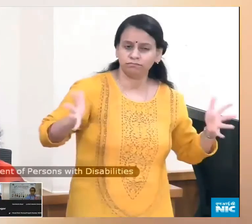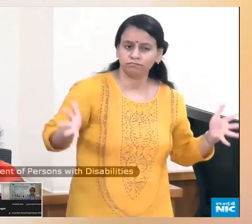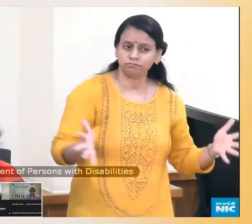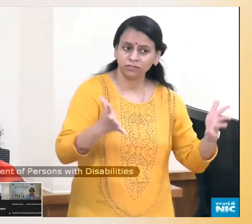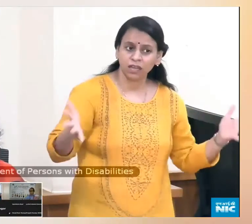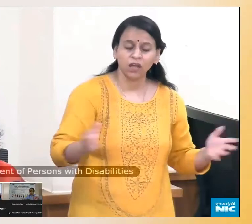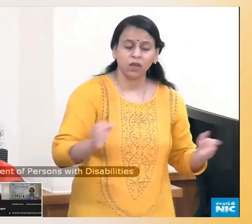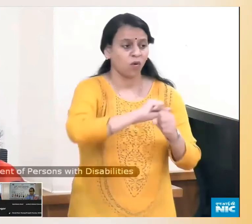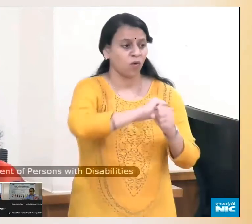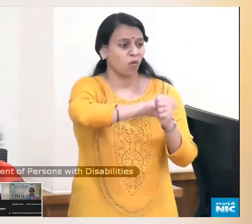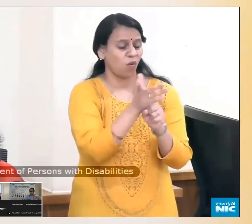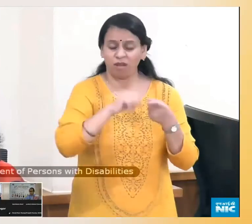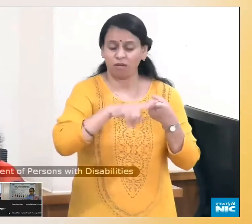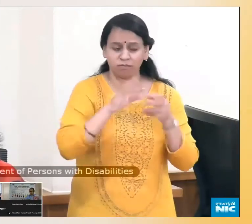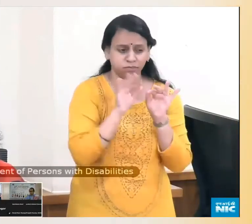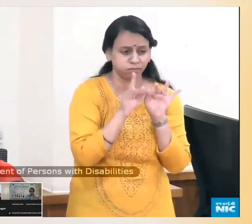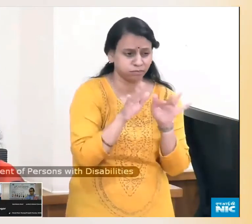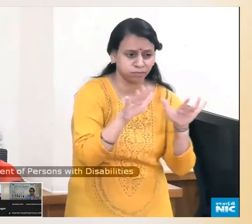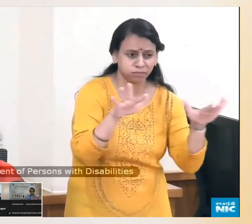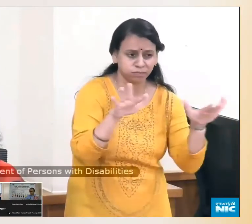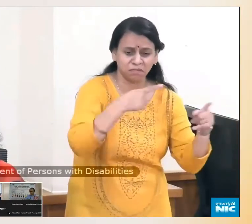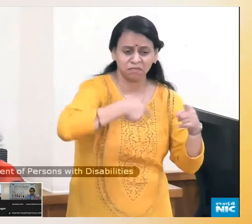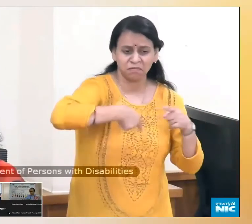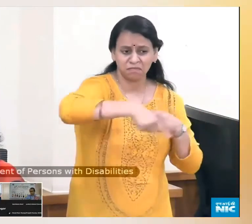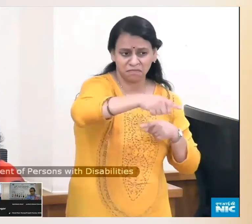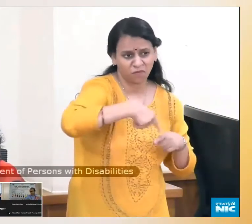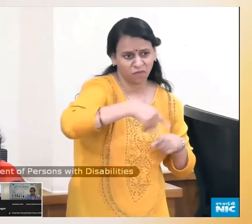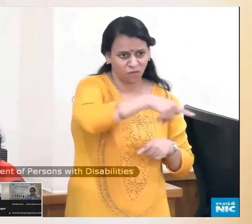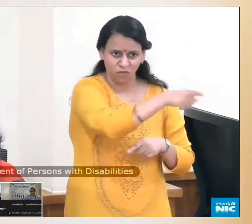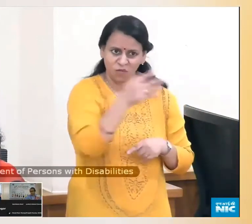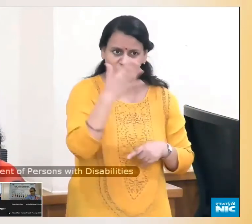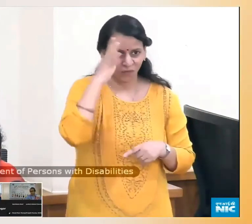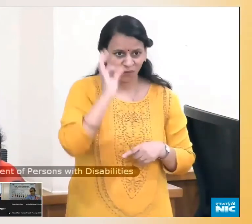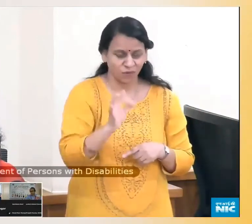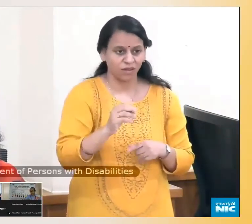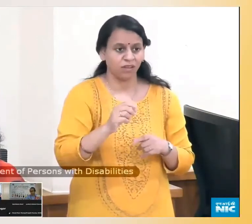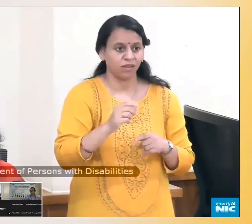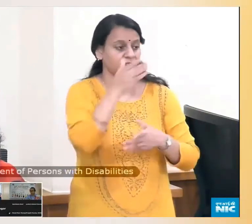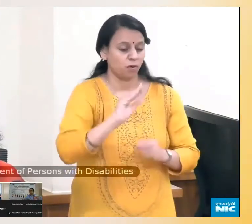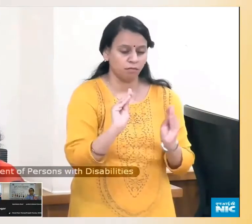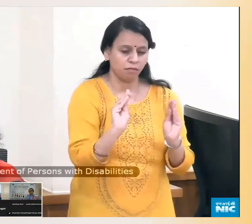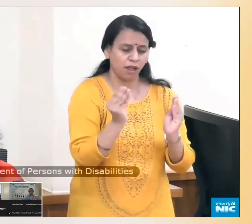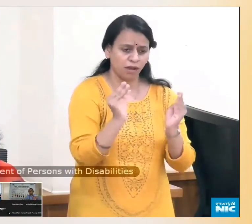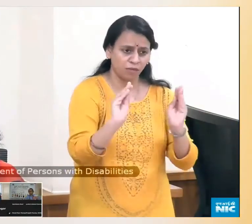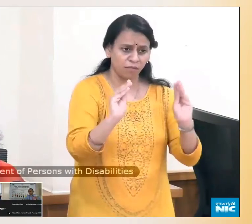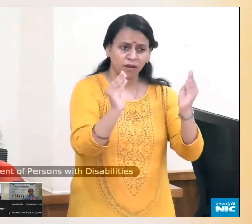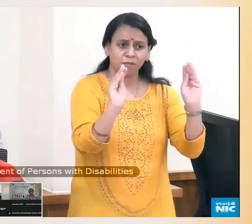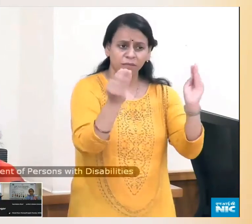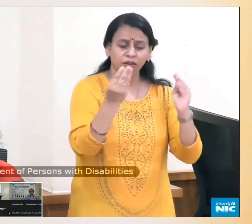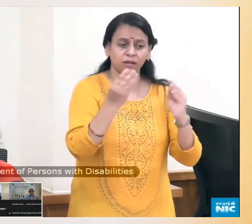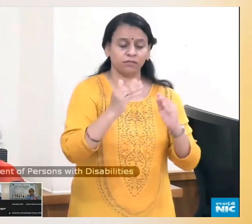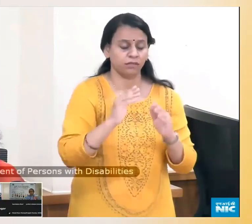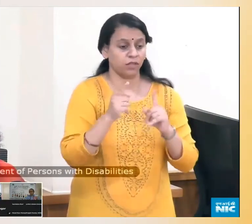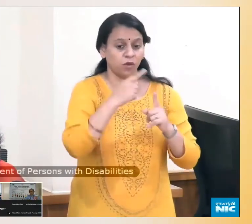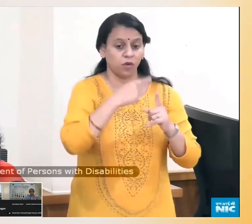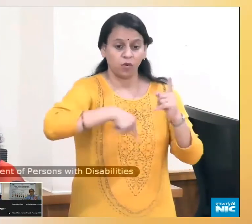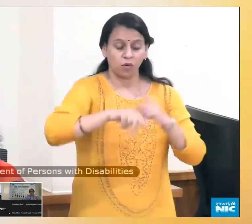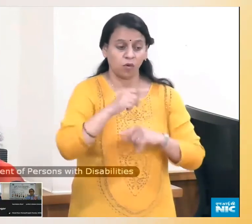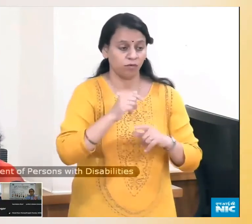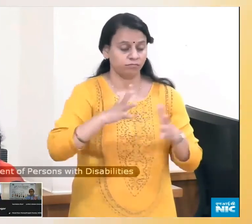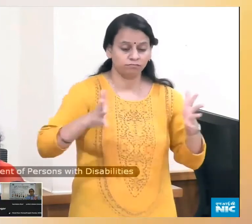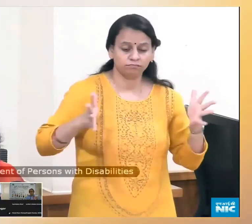लिए एक कोविड महामारी की चलते दिव्यांगजनों को बेहतरी के लिए विशेष पहल